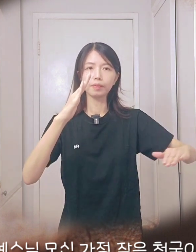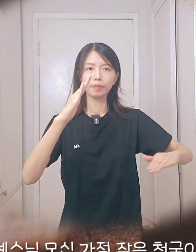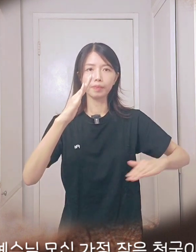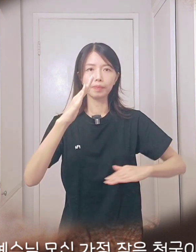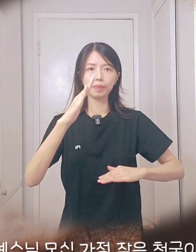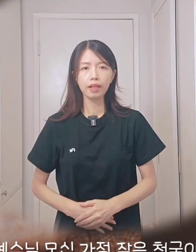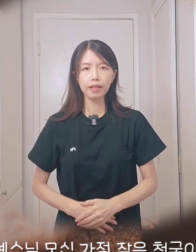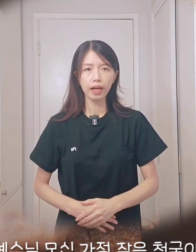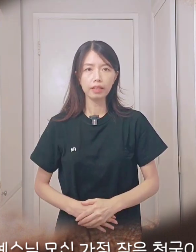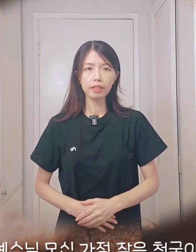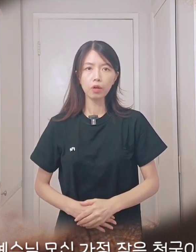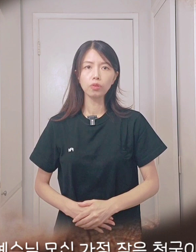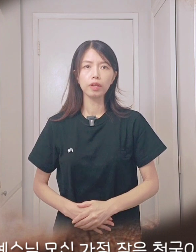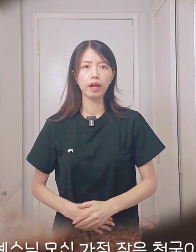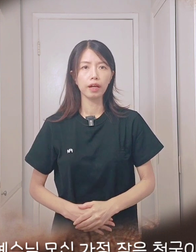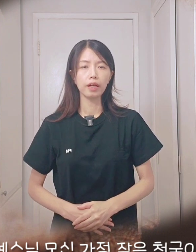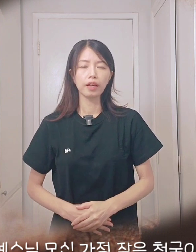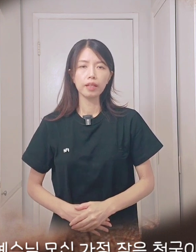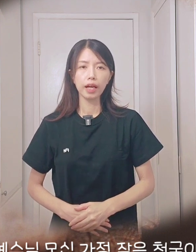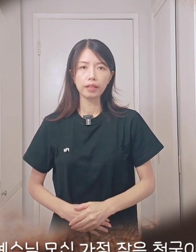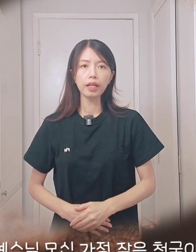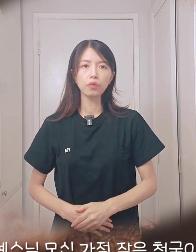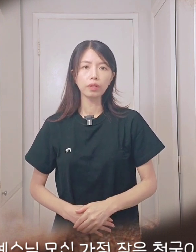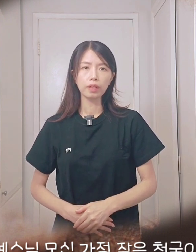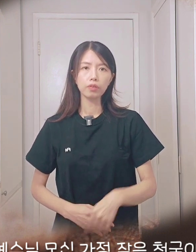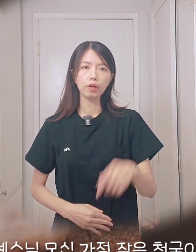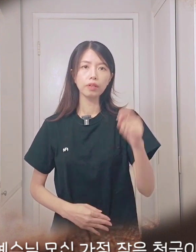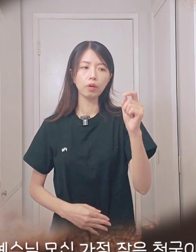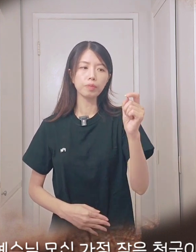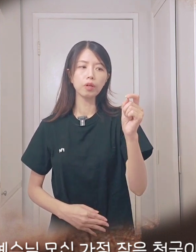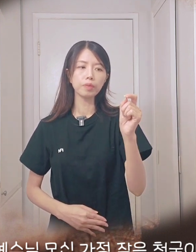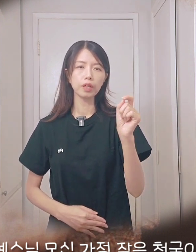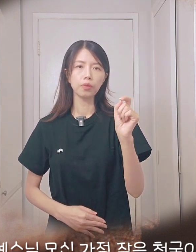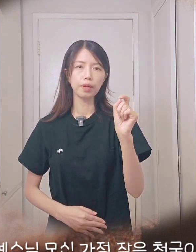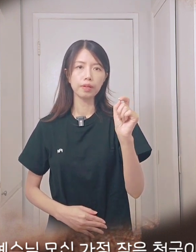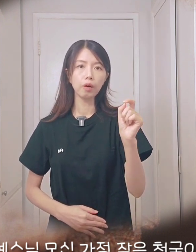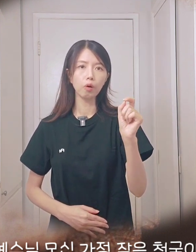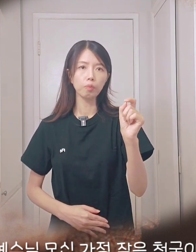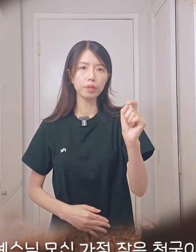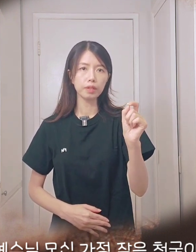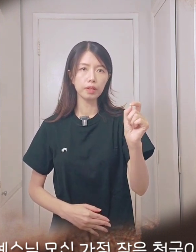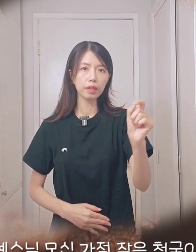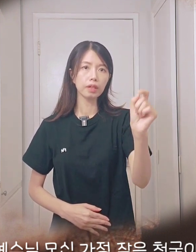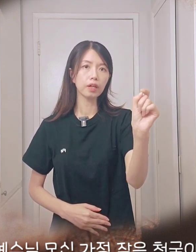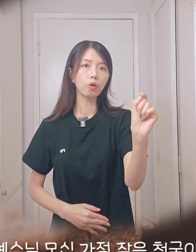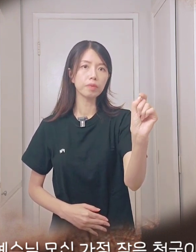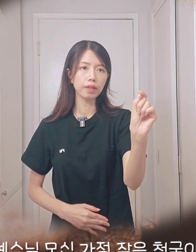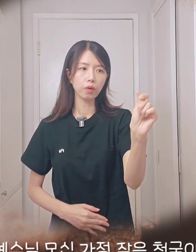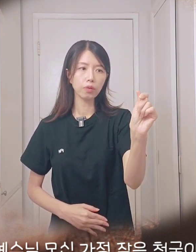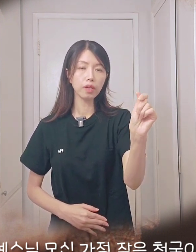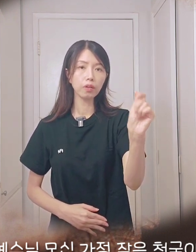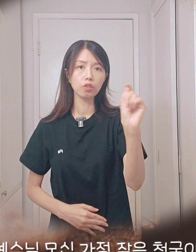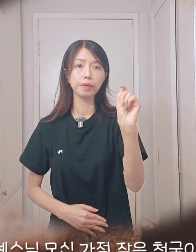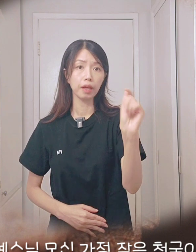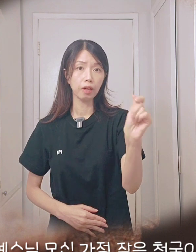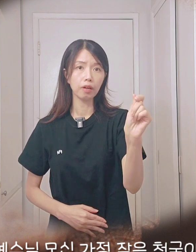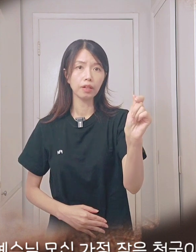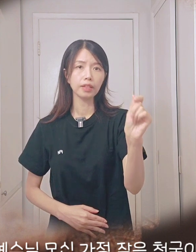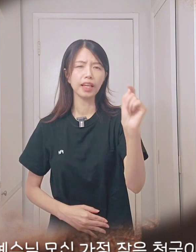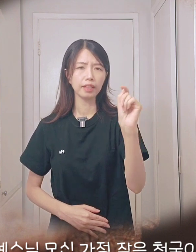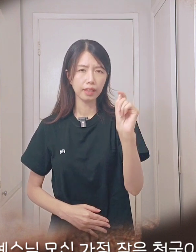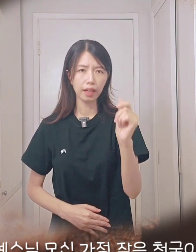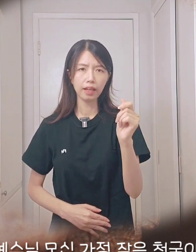가정. 작은 천국이라. 작다라고 한 뜻의 수어는 엄지검지를 이용해서 엄지를 이 검지에 대고 당겨주시면